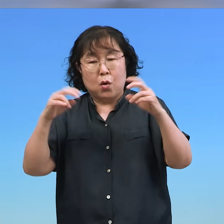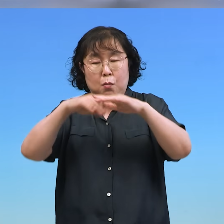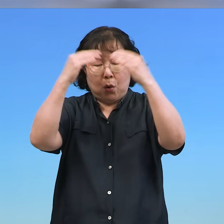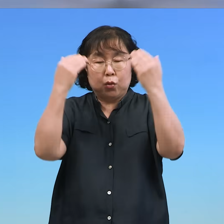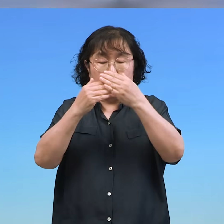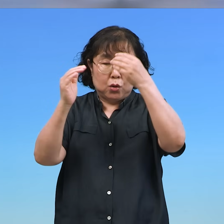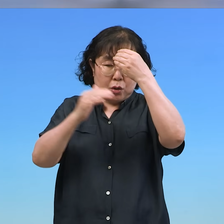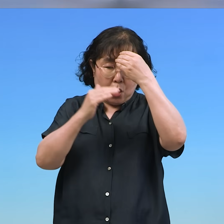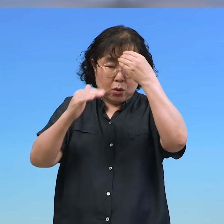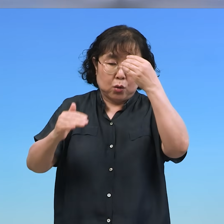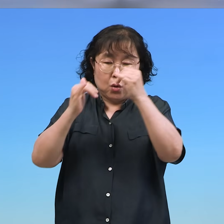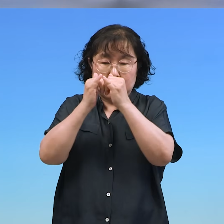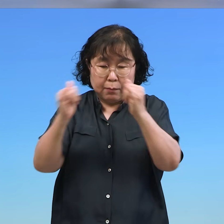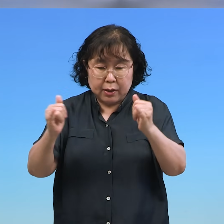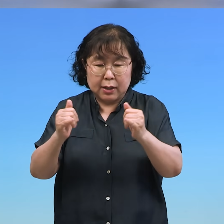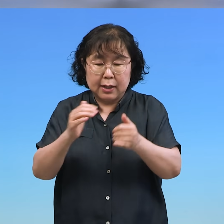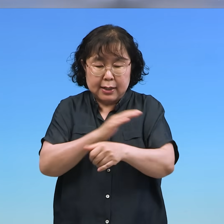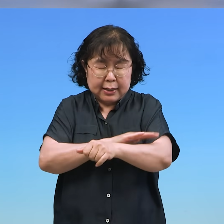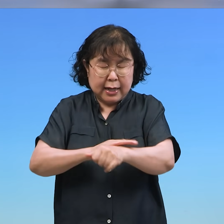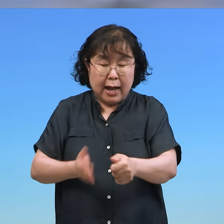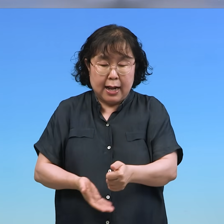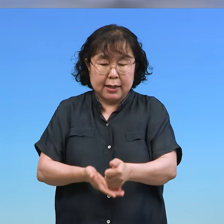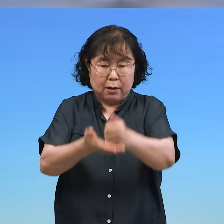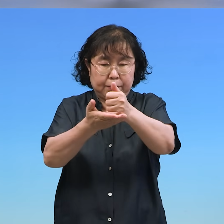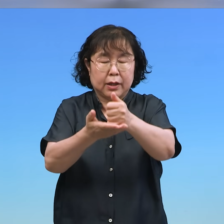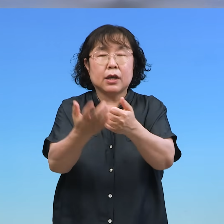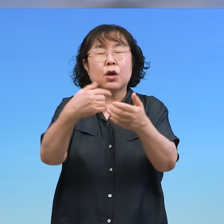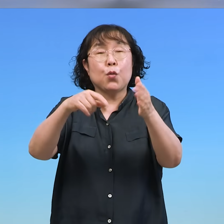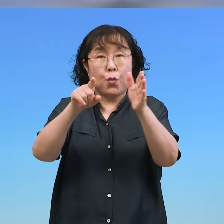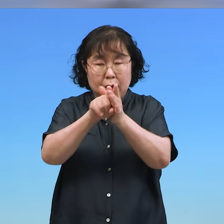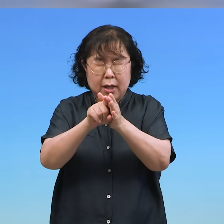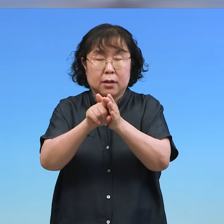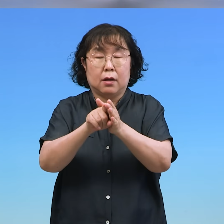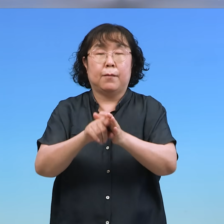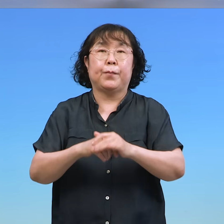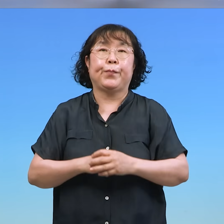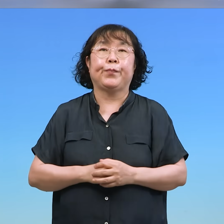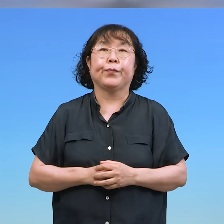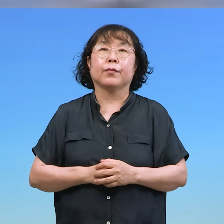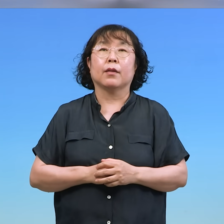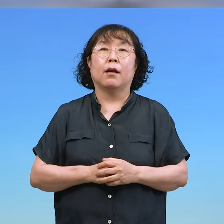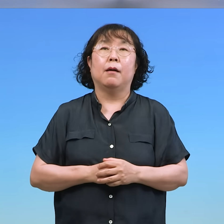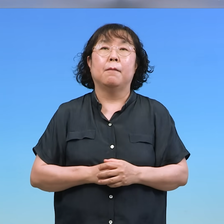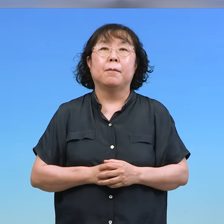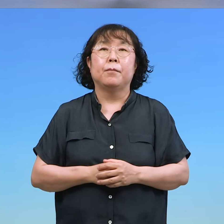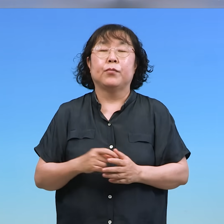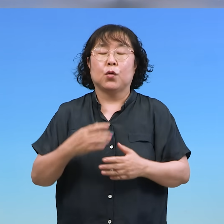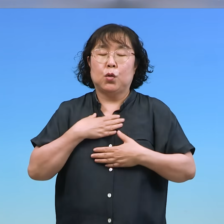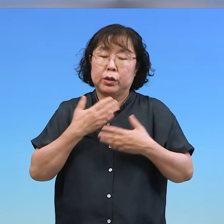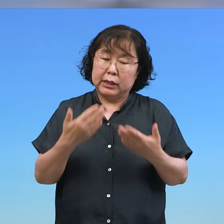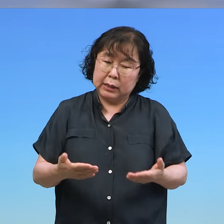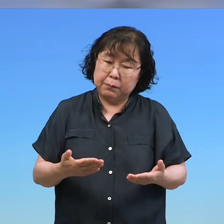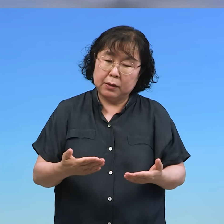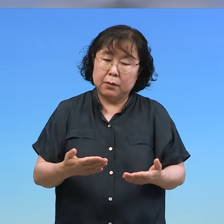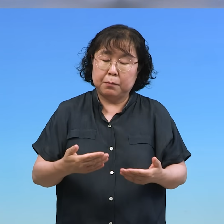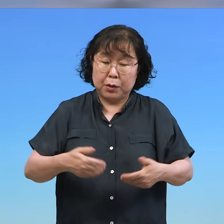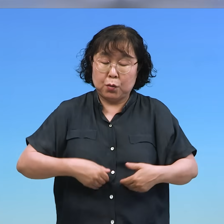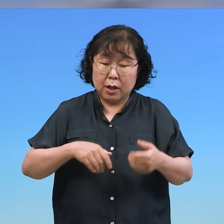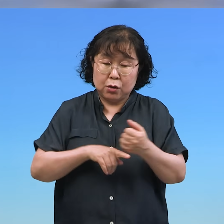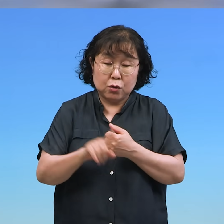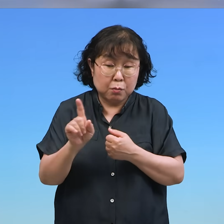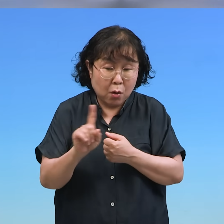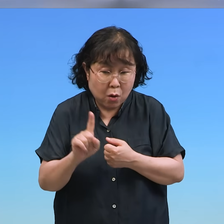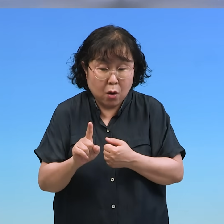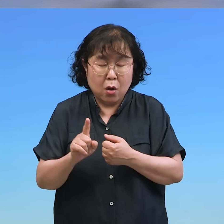잠이 안 오는데 왜 자야 되는지 아나? 그래야 내일 만날 성도들을 힘있게 만날 수 있기 때문이에요. 왜 쉬어야